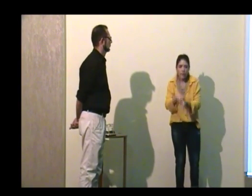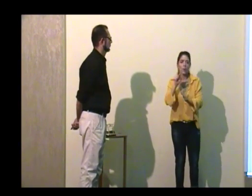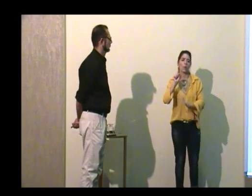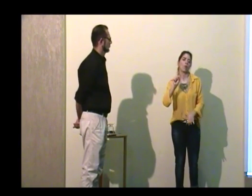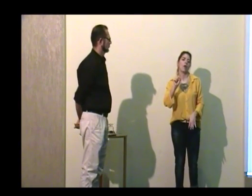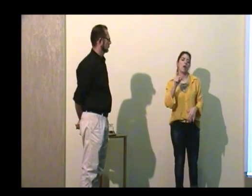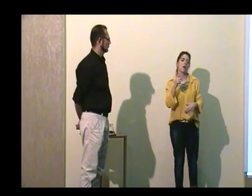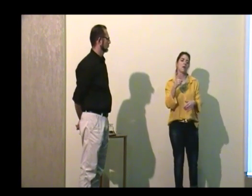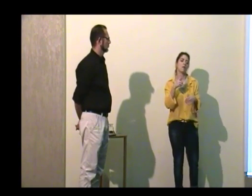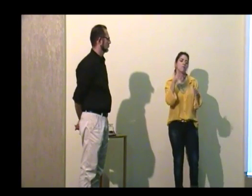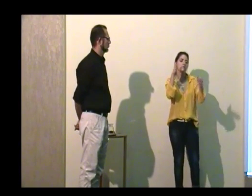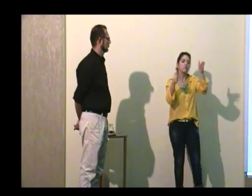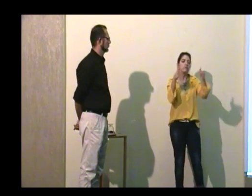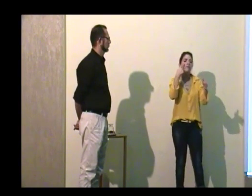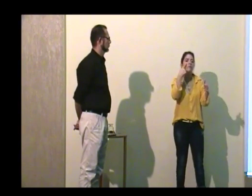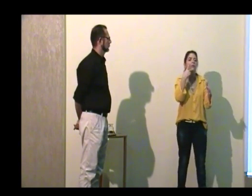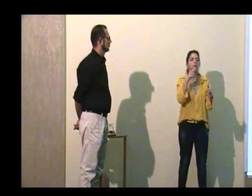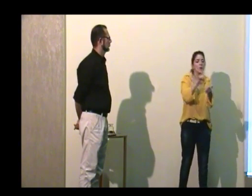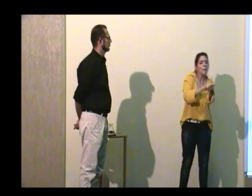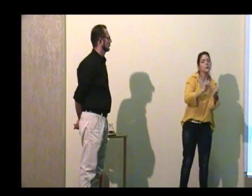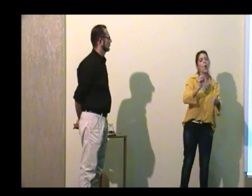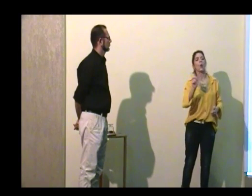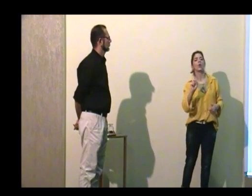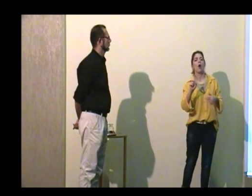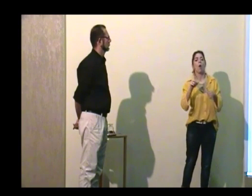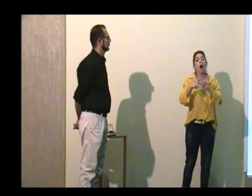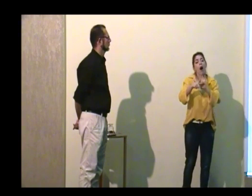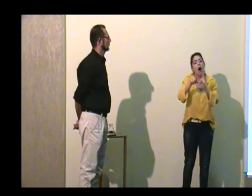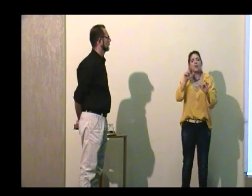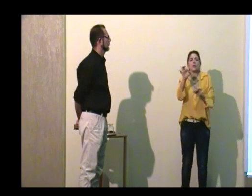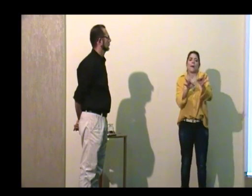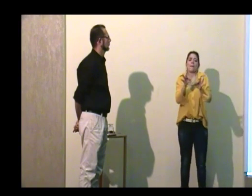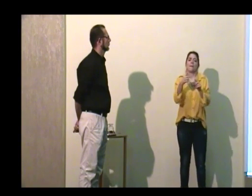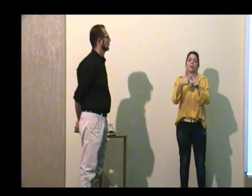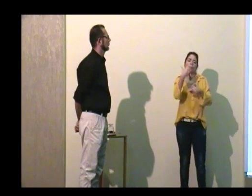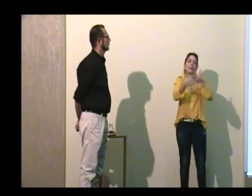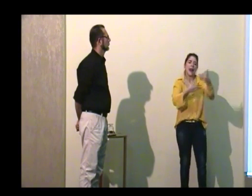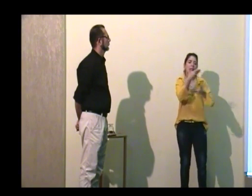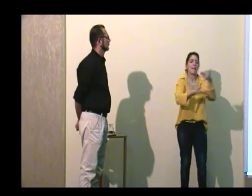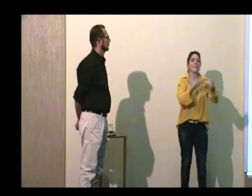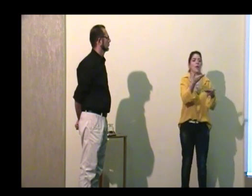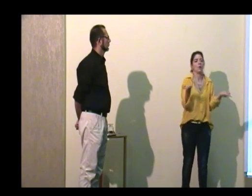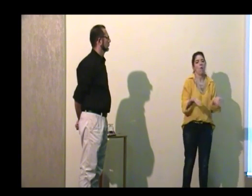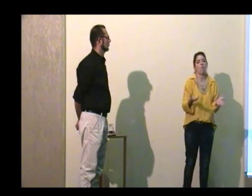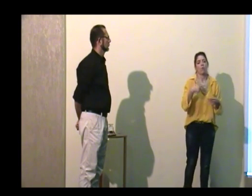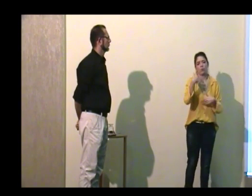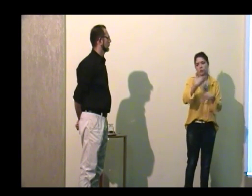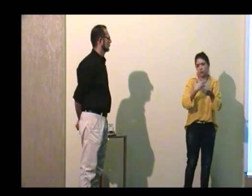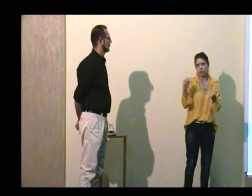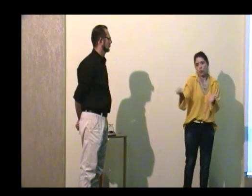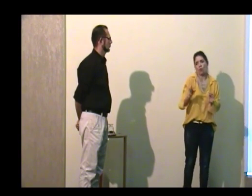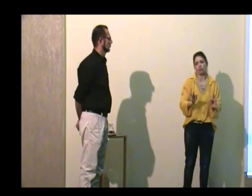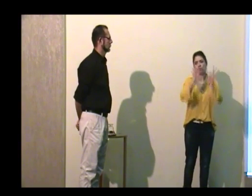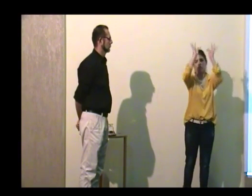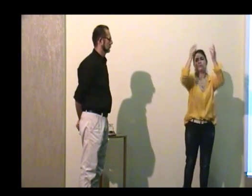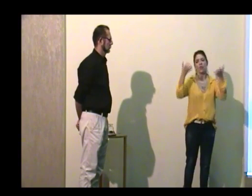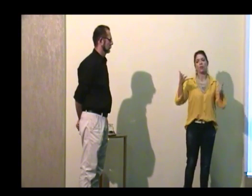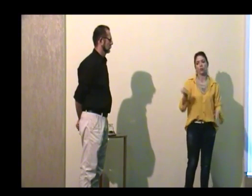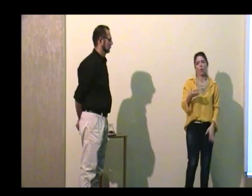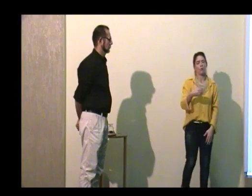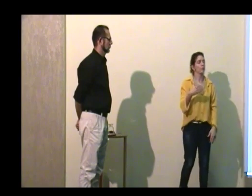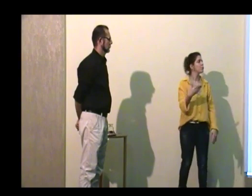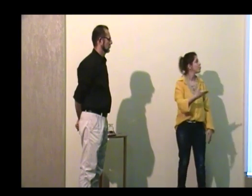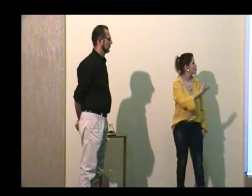anos, é bom pesquisar, é bom ver, fazer exame, para ver se você tem ou não, desenvolveu ou não